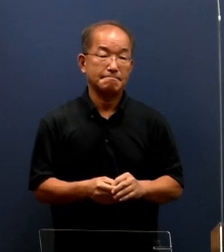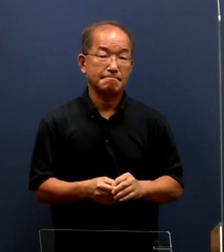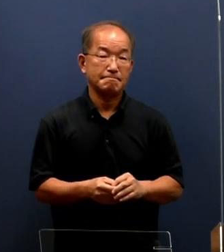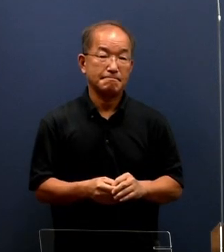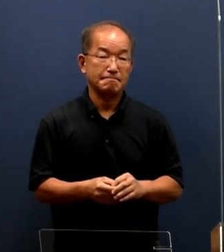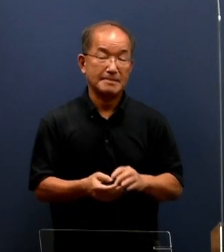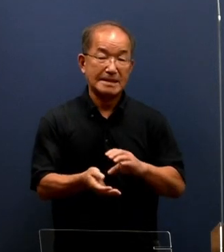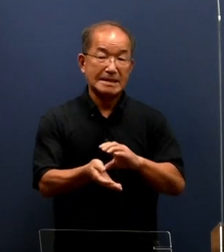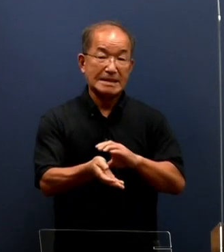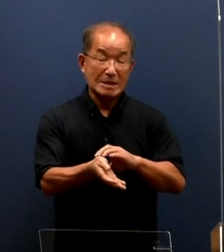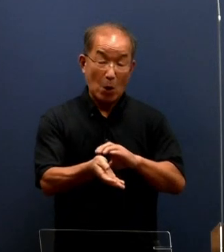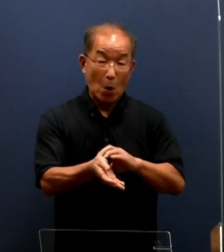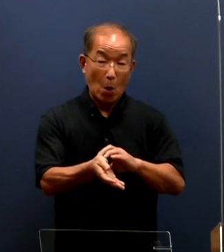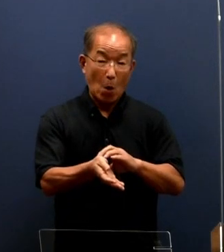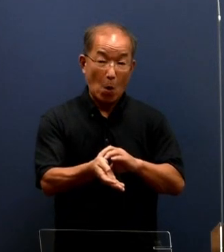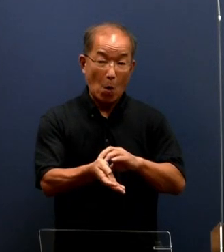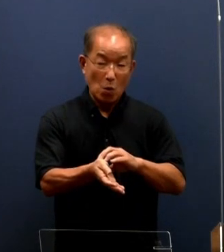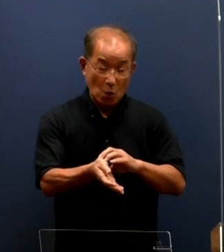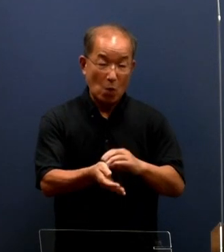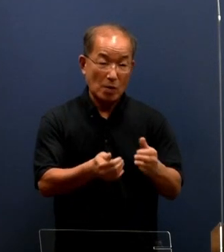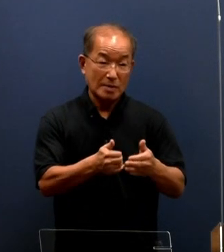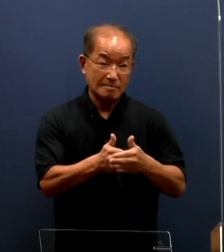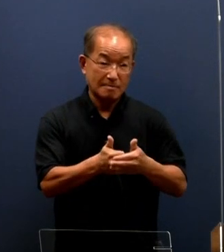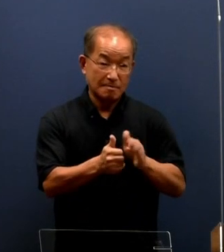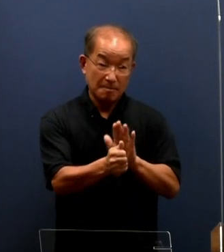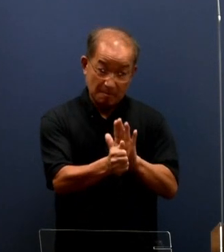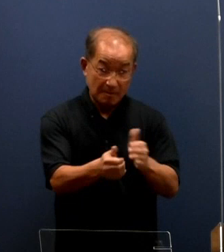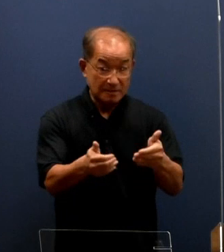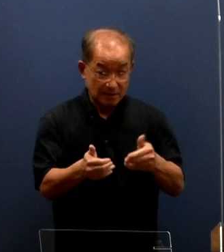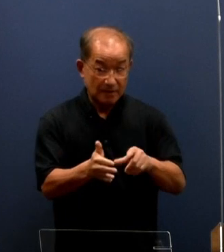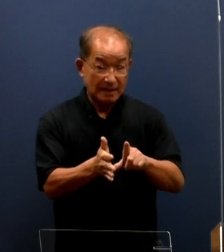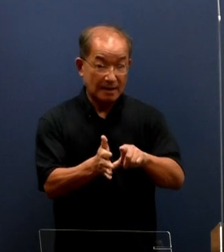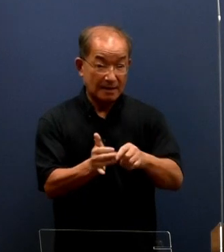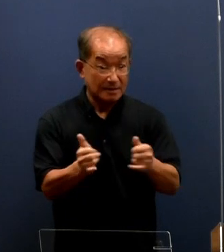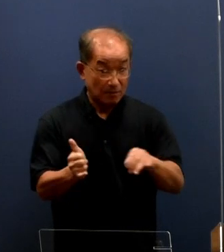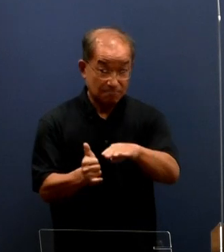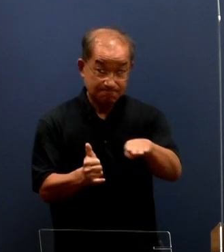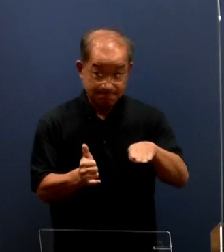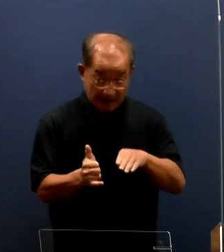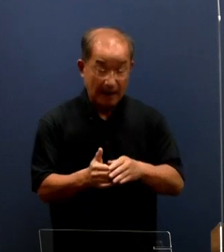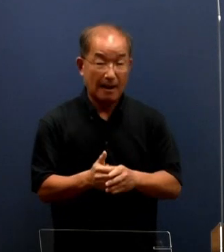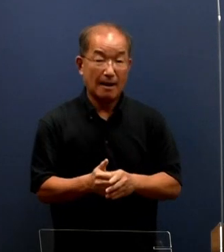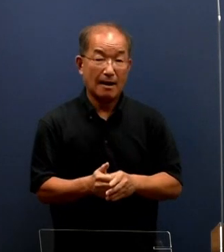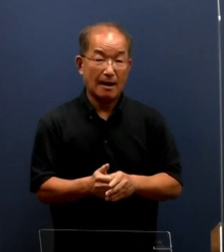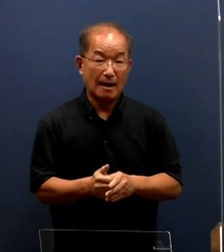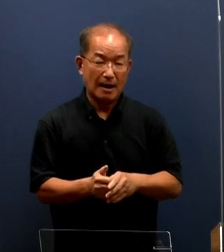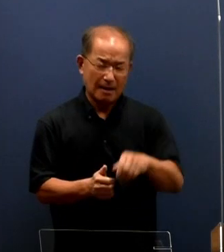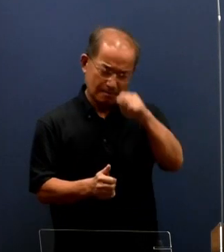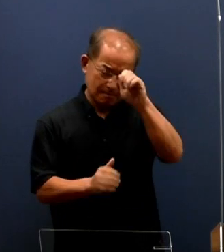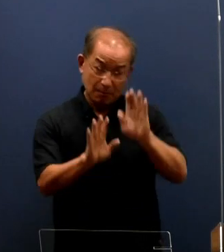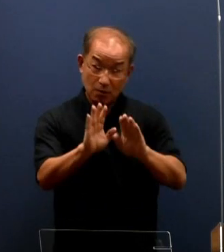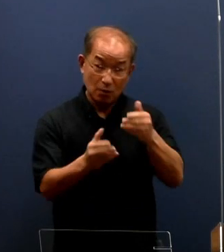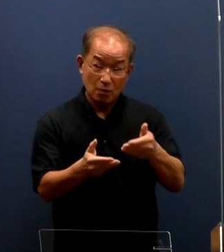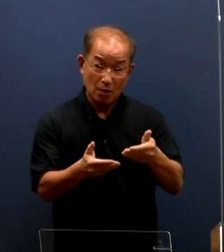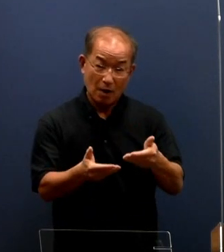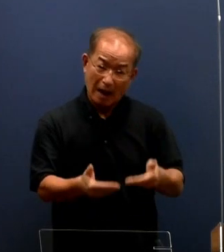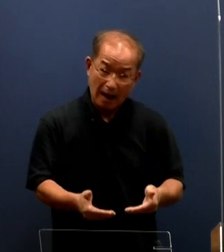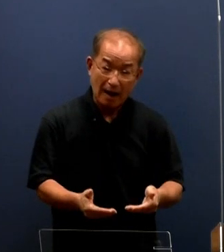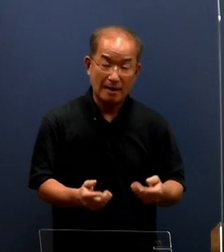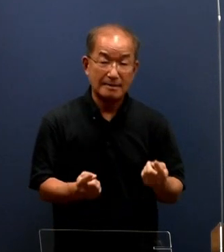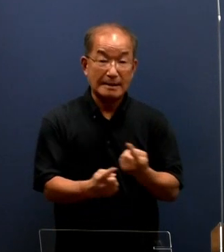上の手当が必要な方が医療を受けられずに、この症状悪化されたり、